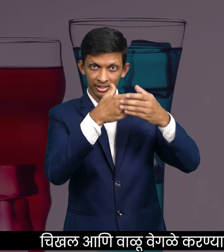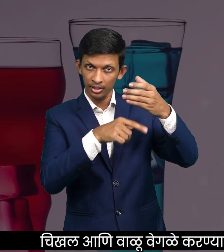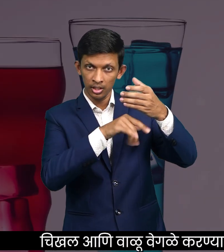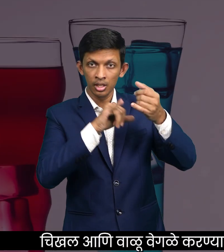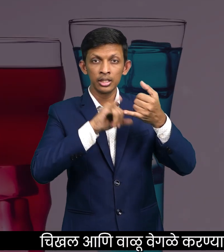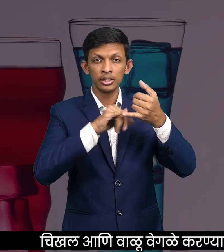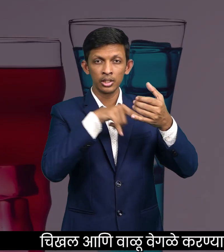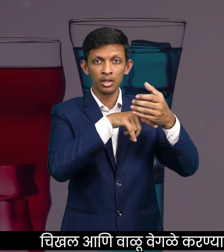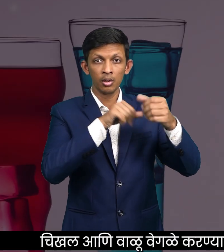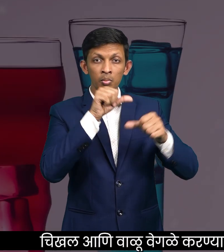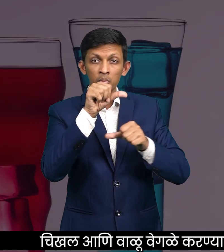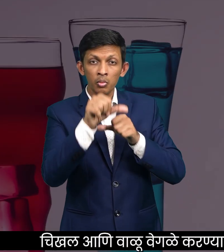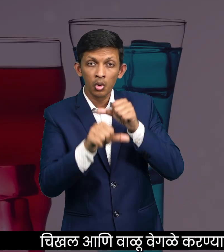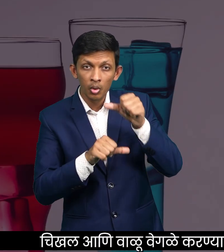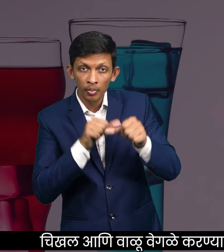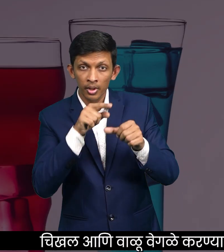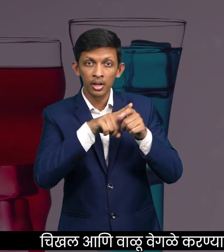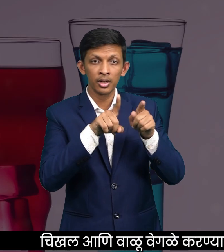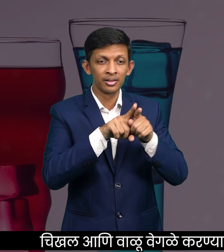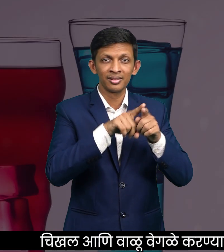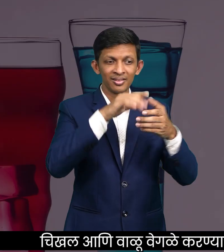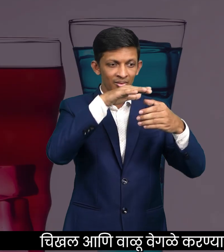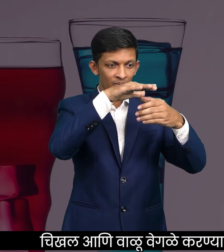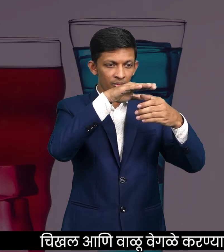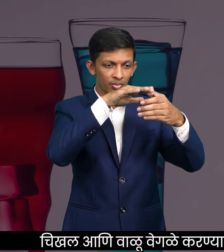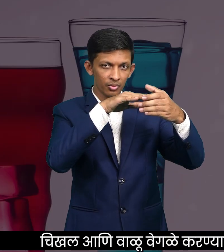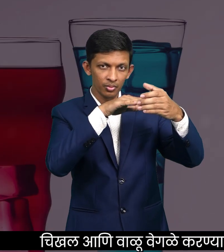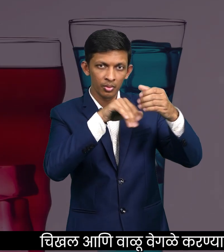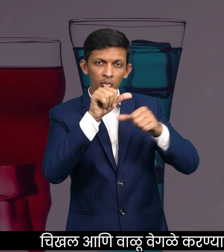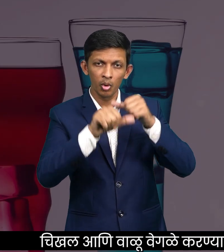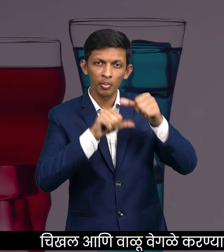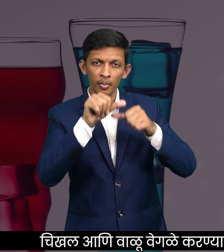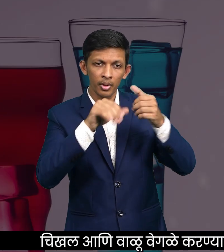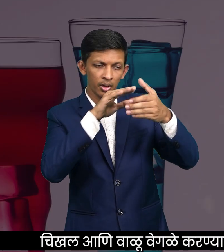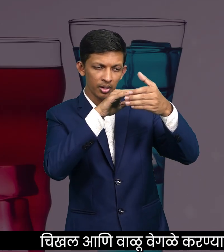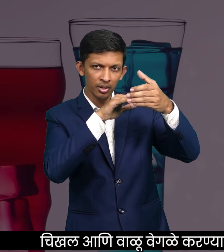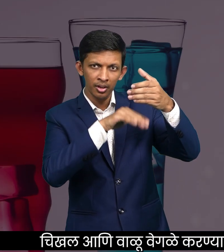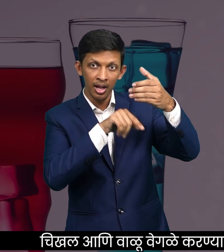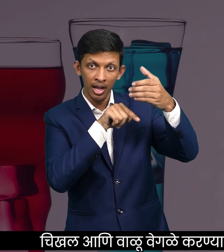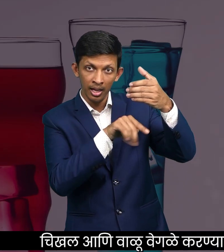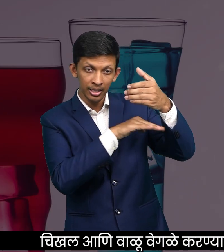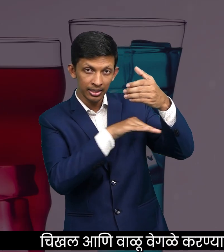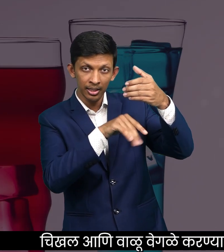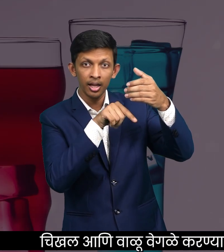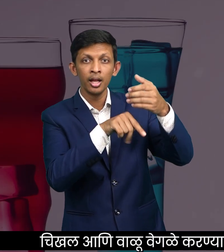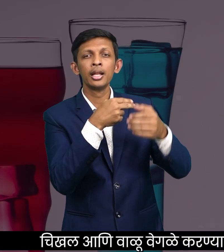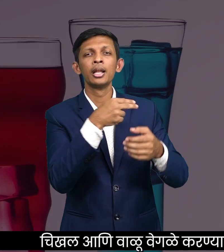चिखल आणि वाळू वेगळे करण्याच्या या प्रक्रियेला गाळ काढणे म्हणतात.